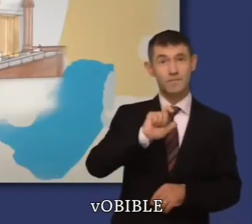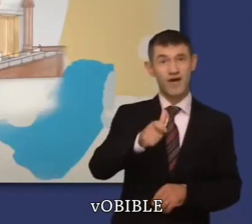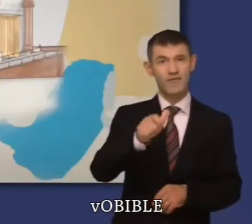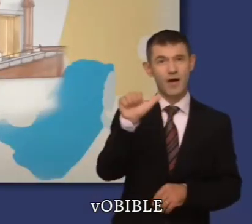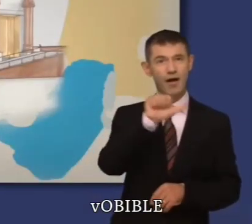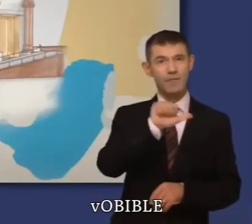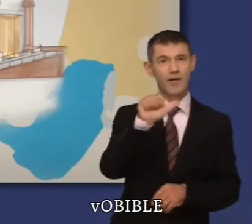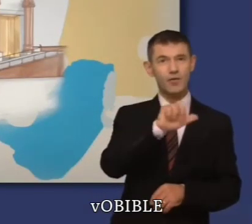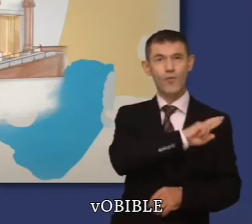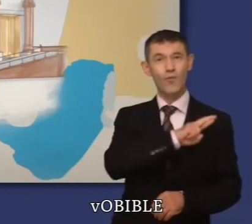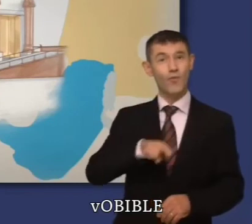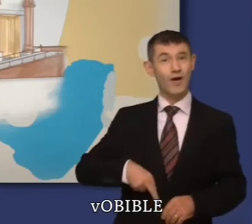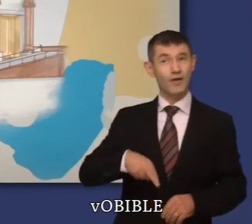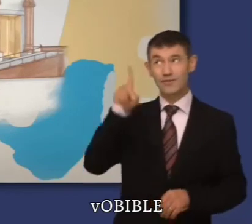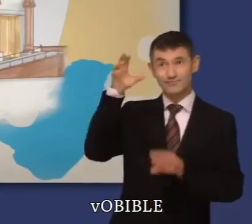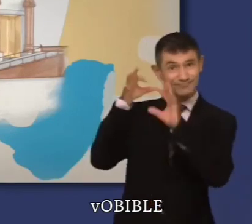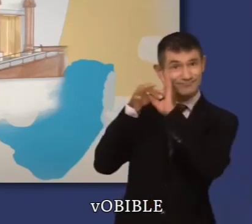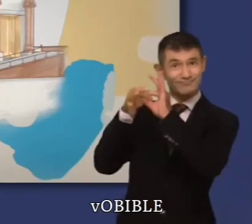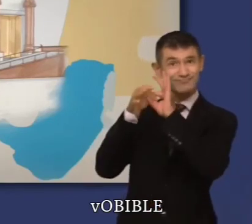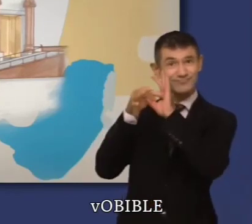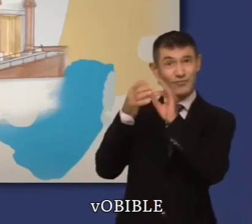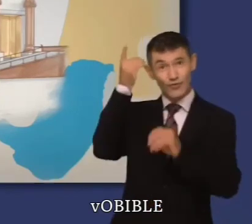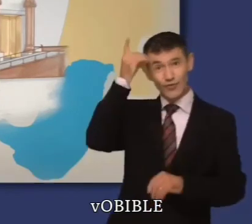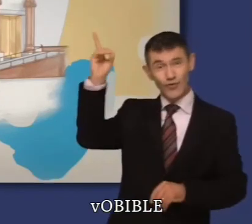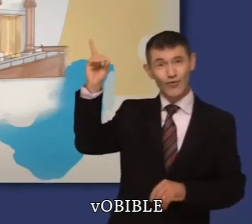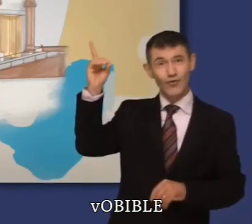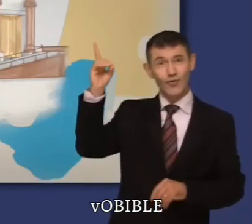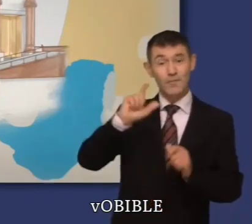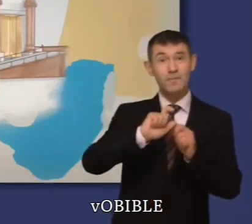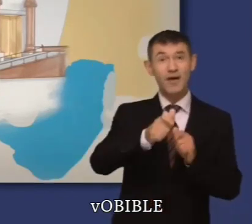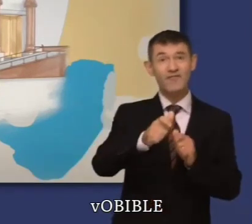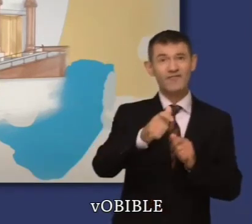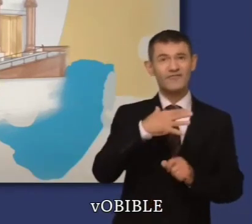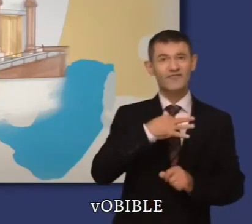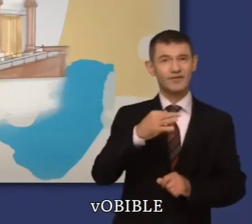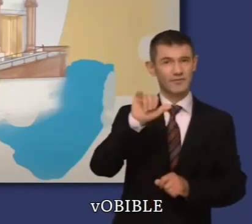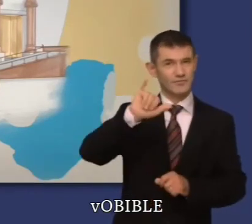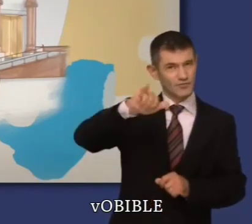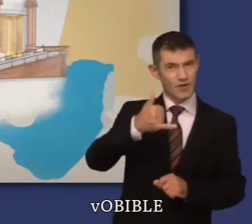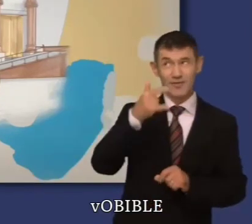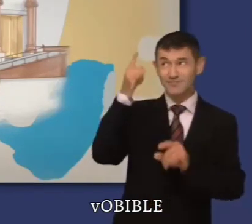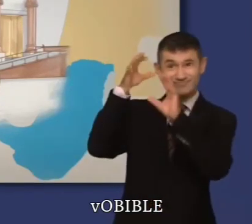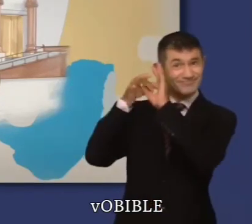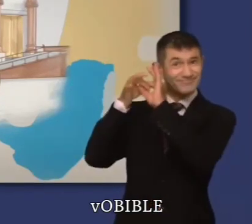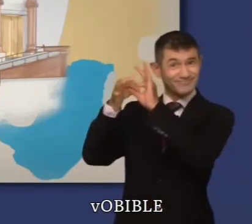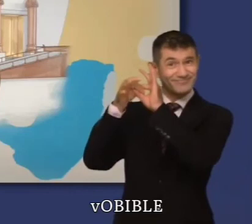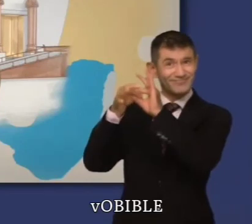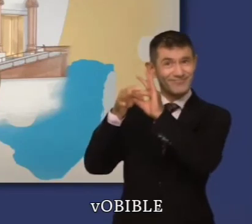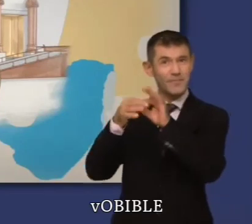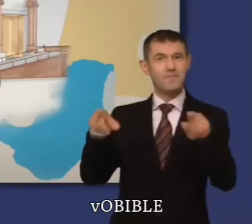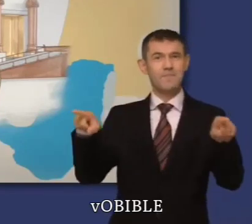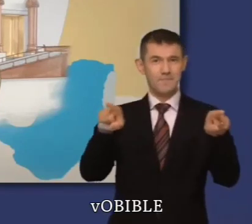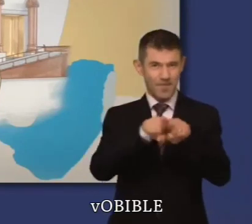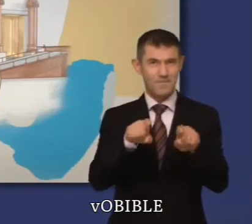très courante dans le royaume du Nord, ce qui mène à l'oppression, à des luttes pour le pouvoir et à des